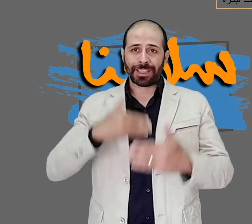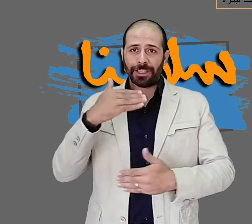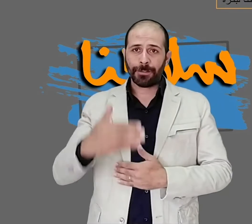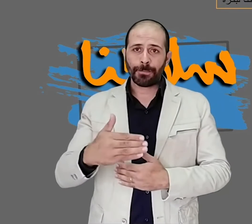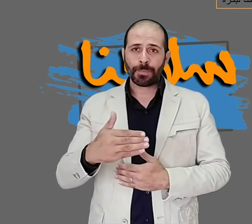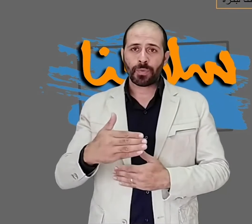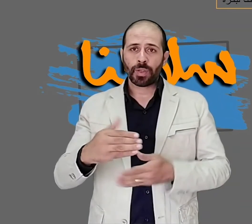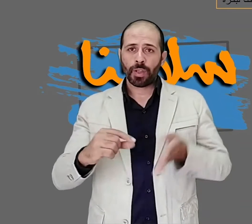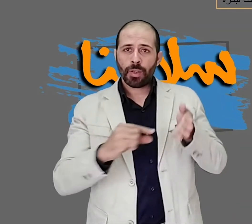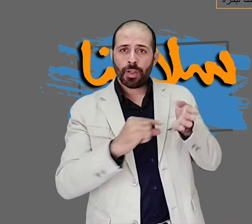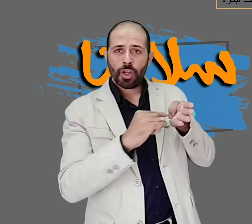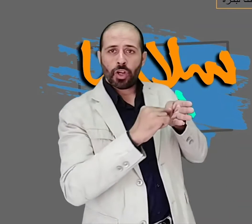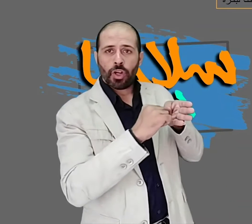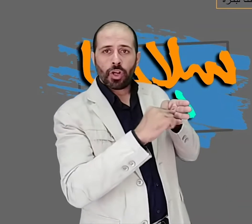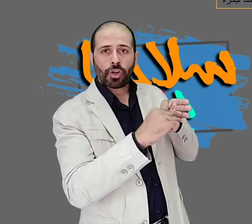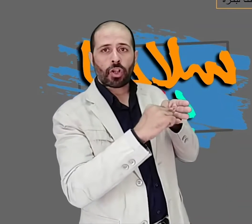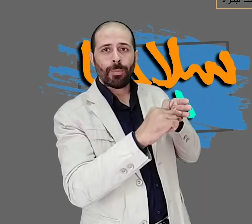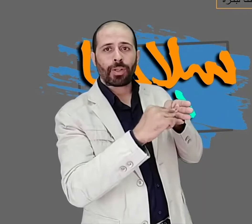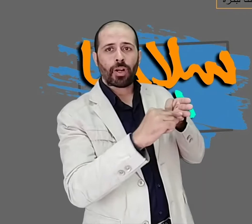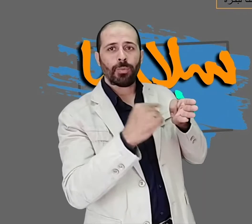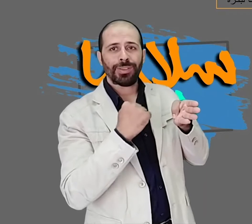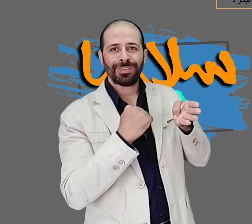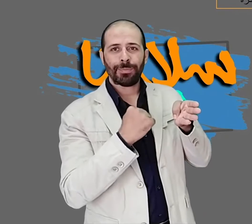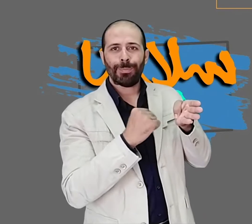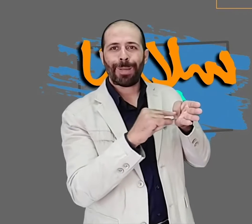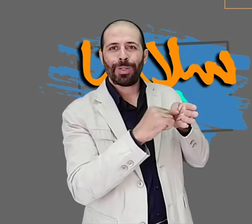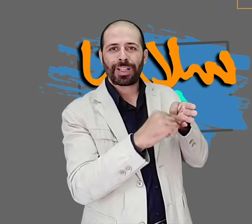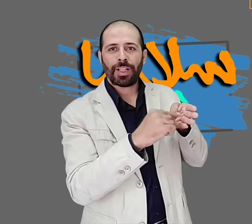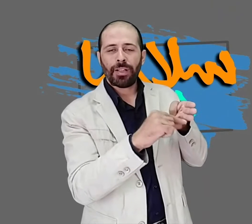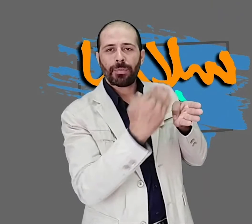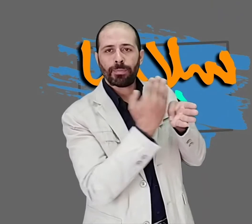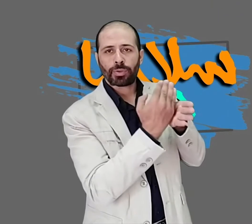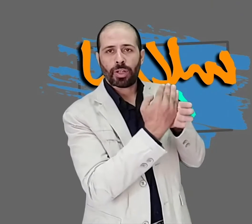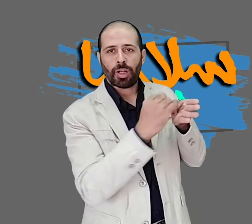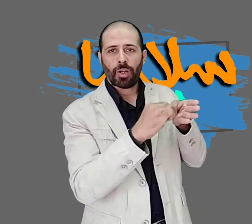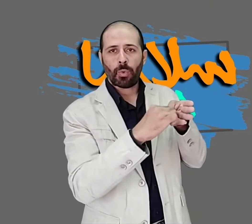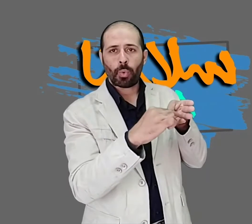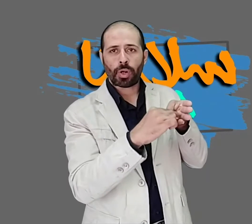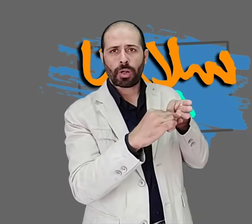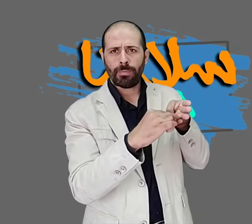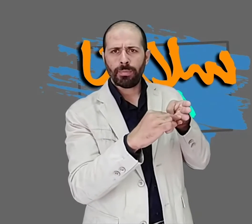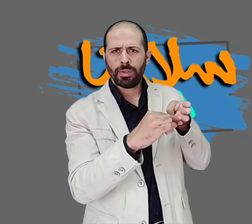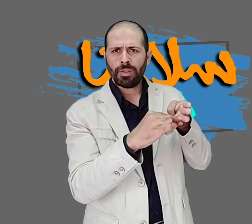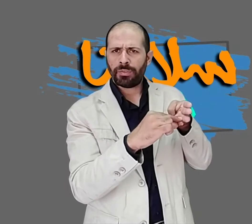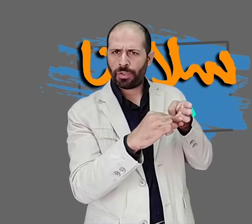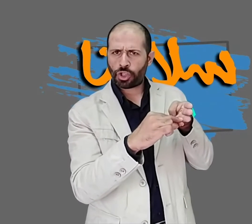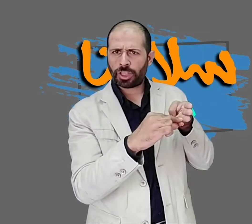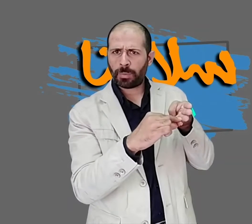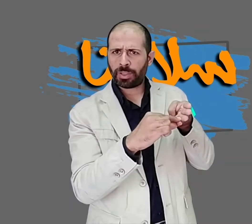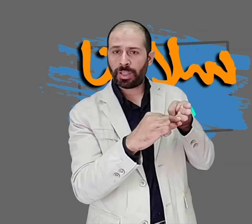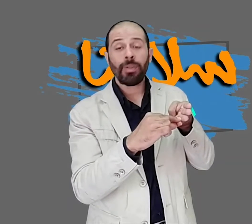كده الرقم القومي. بعمل كده بطاقة ورقم. في شرط ممكن تعمل؟